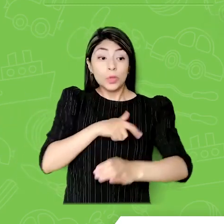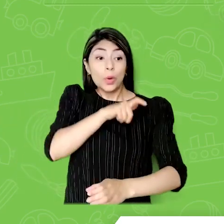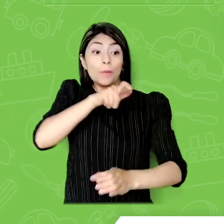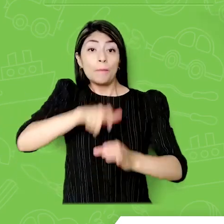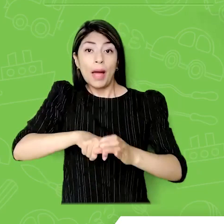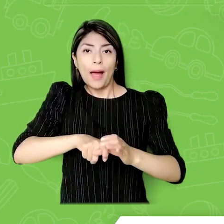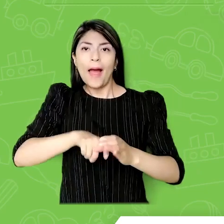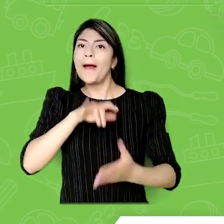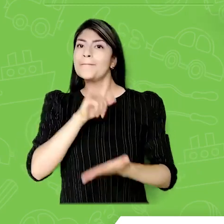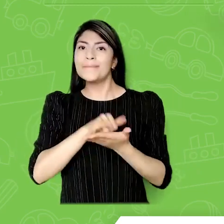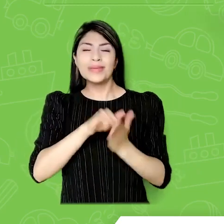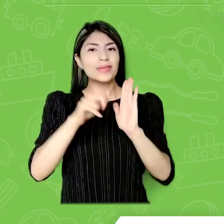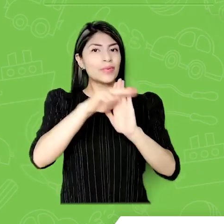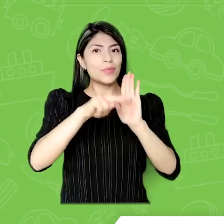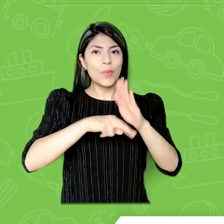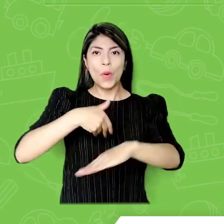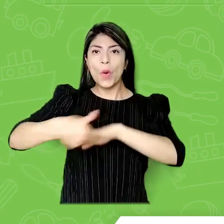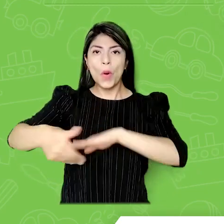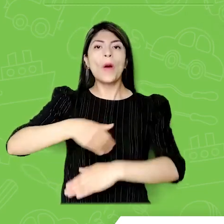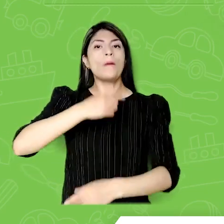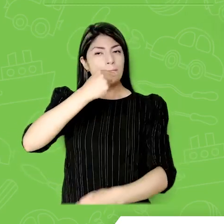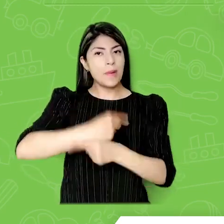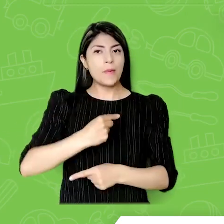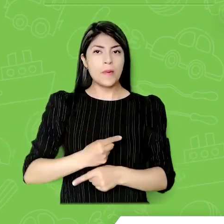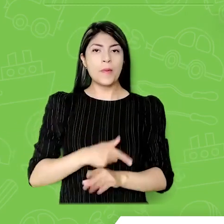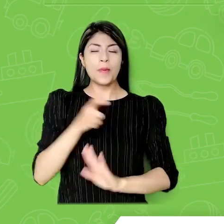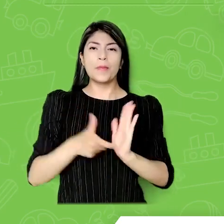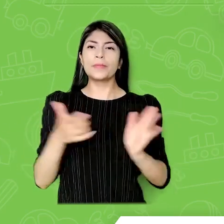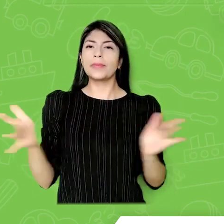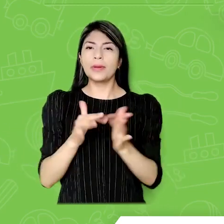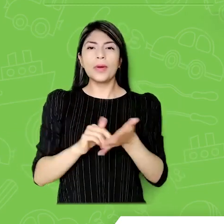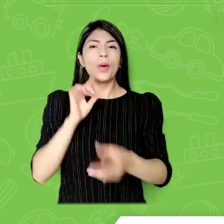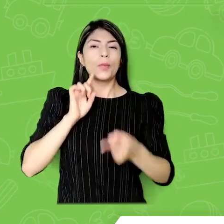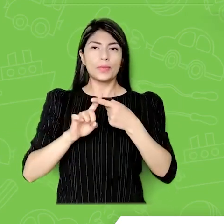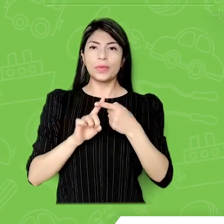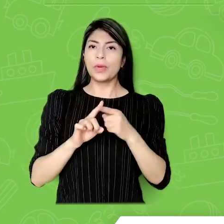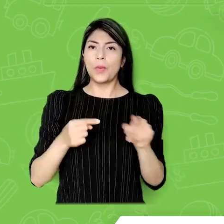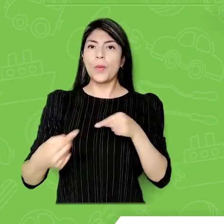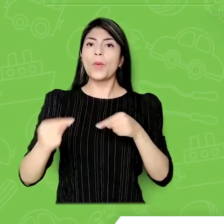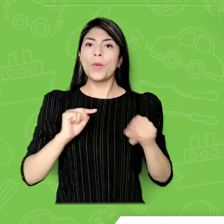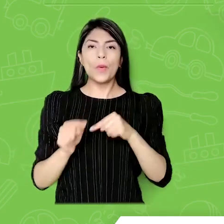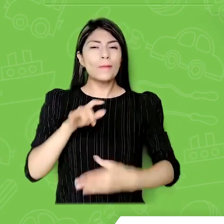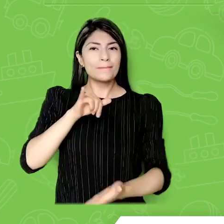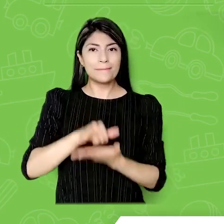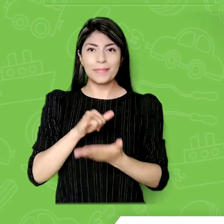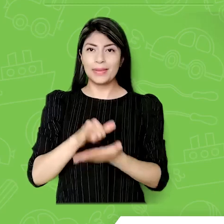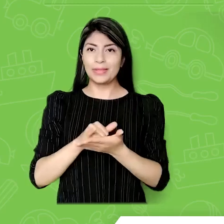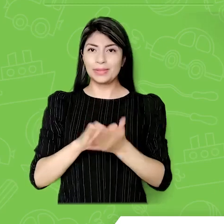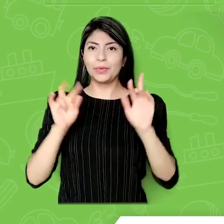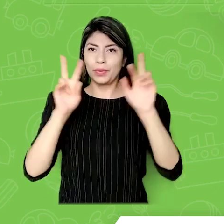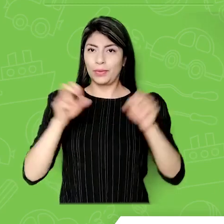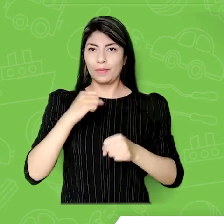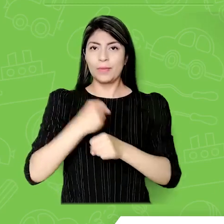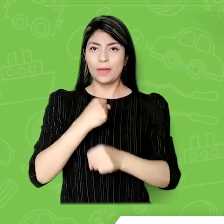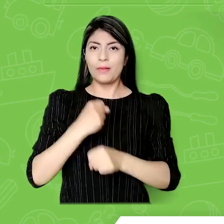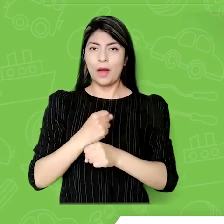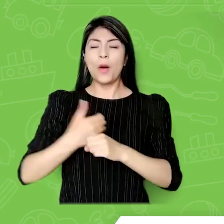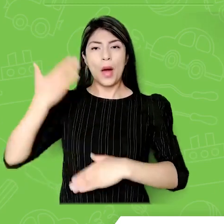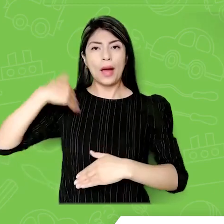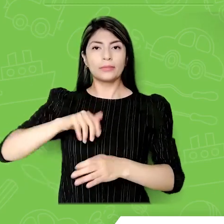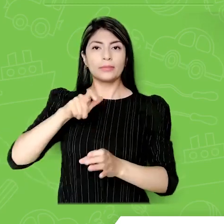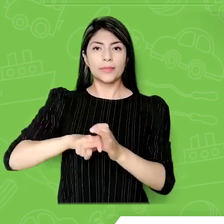vinculación, esto siempre que dichos servidores concursen para el mismo empleo en que fueron vinculados. El artículo 2 de la